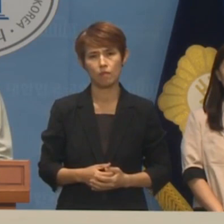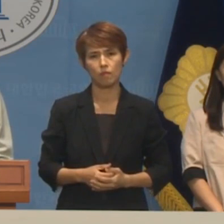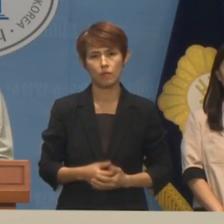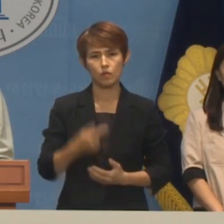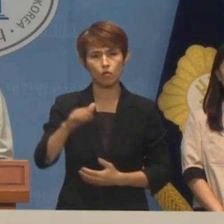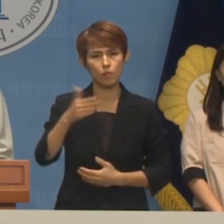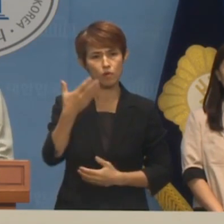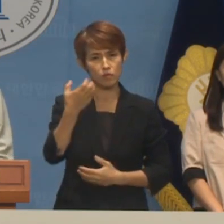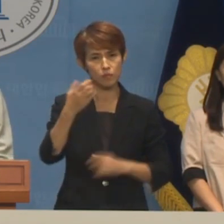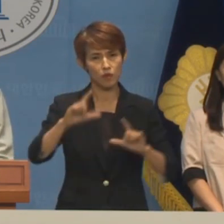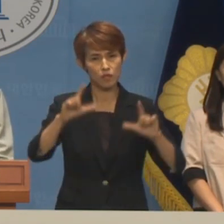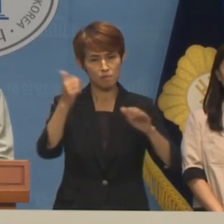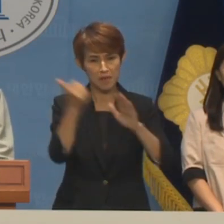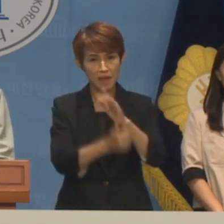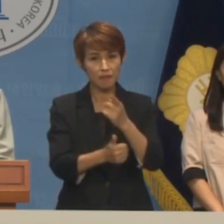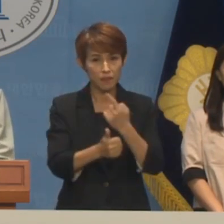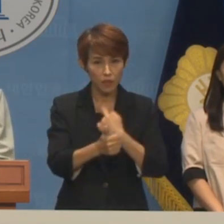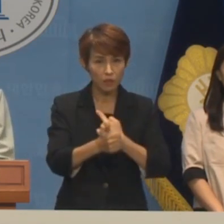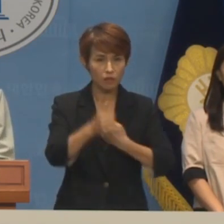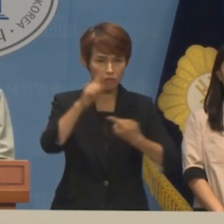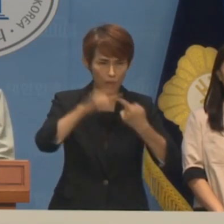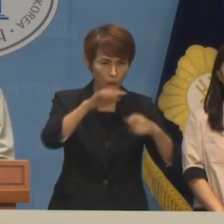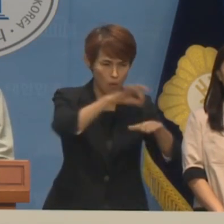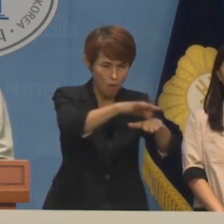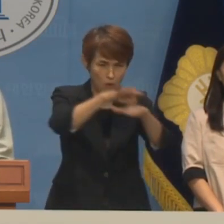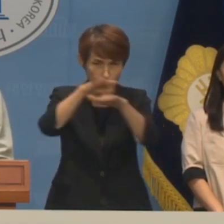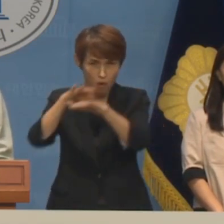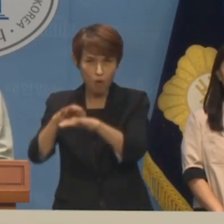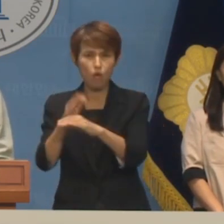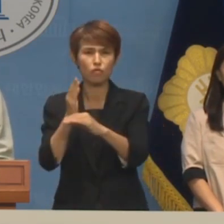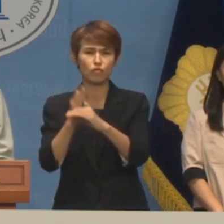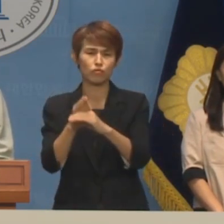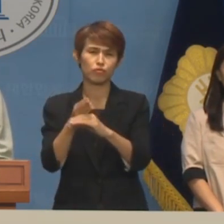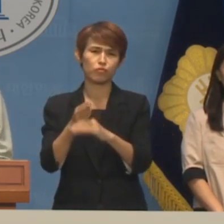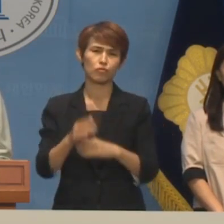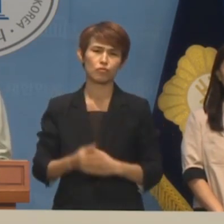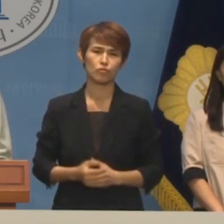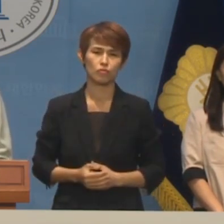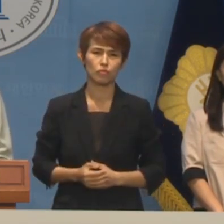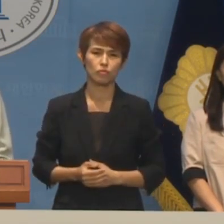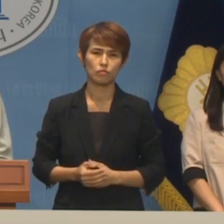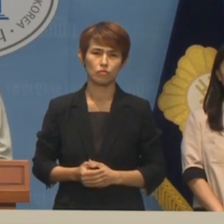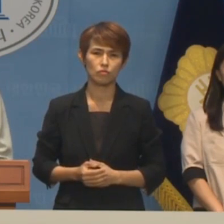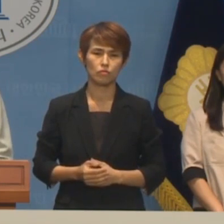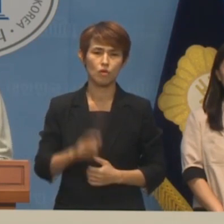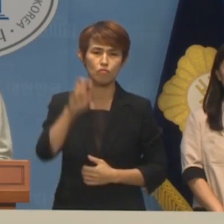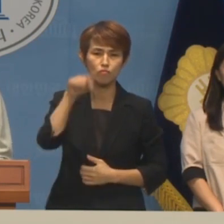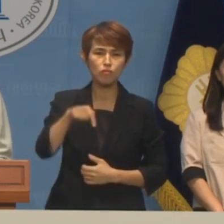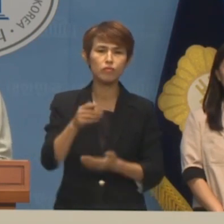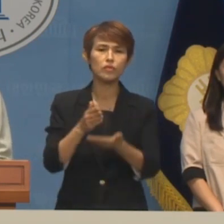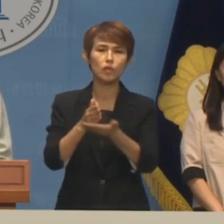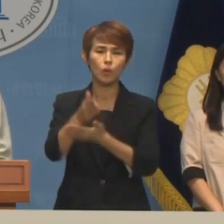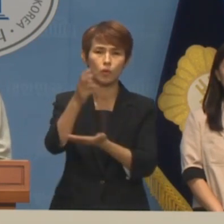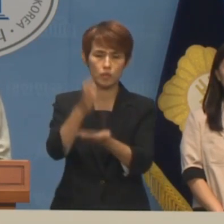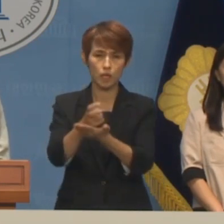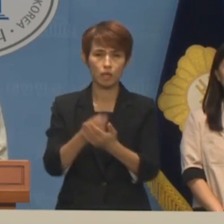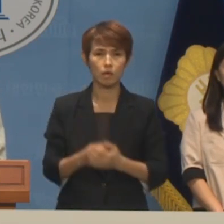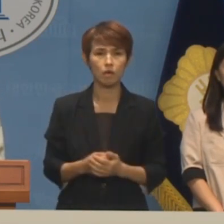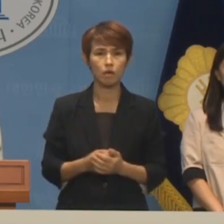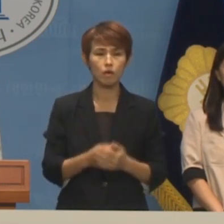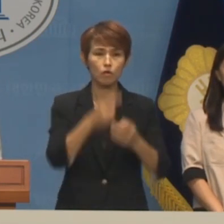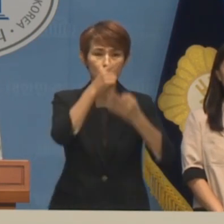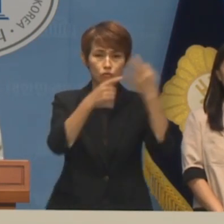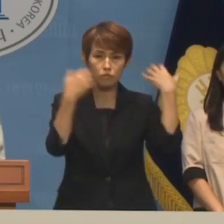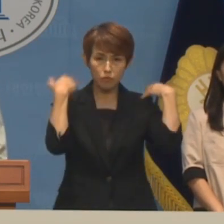중반 실패했던 학부제 정책을 그대로 반복하고 있는 무전공제, 윤석열 정부의 주요 고등교육 정책은